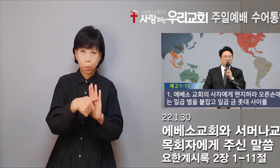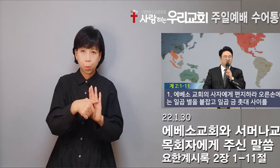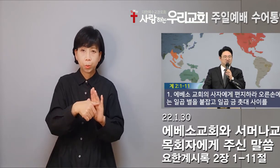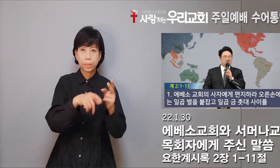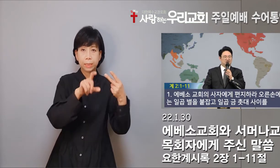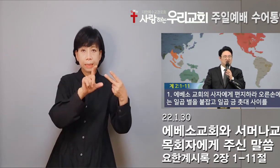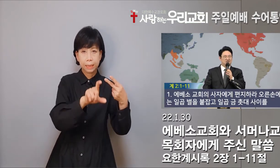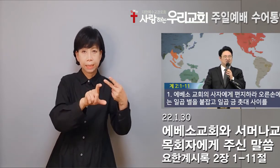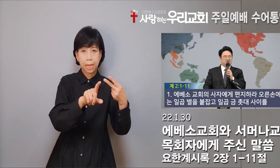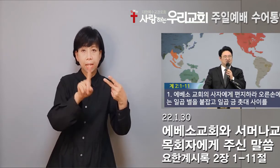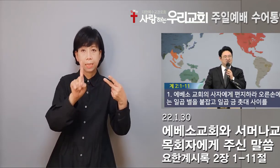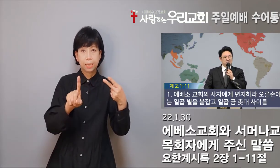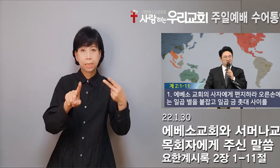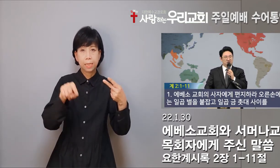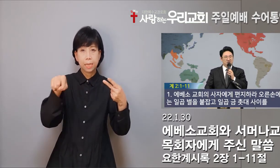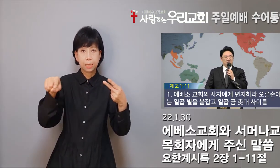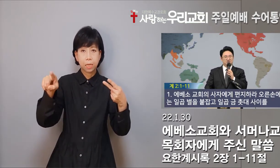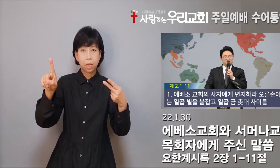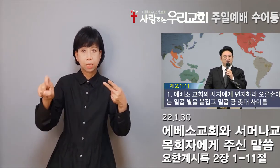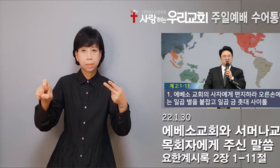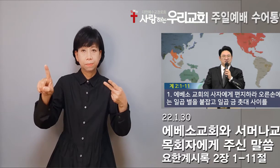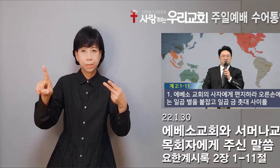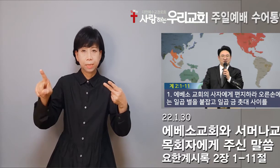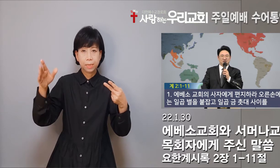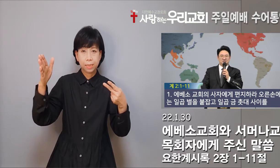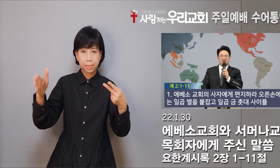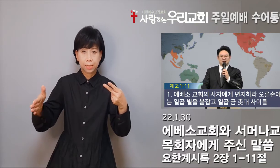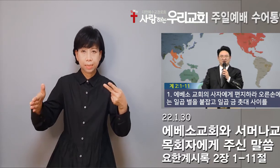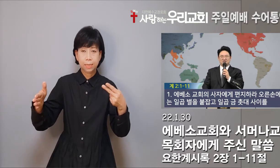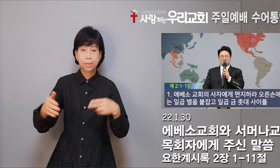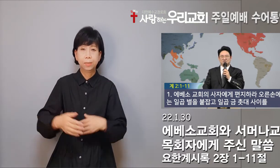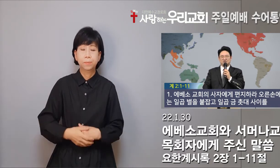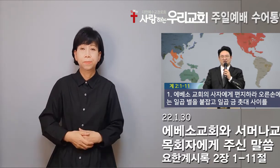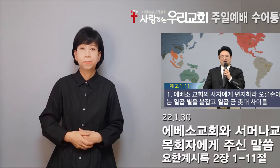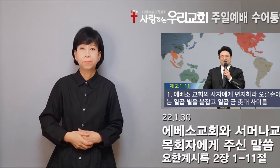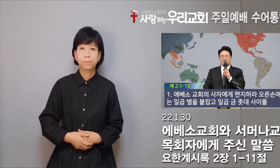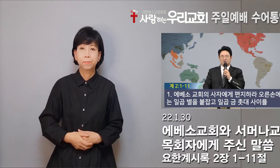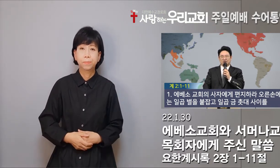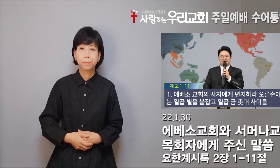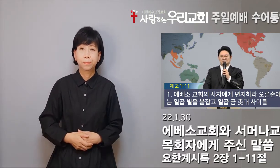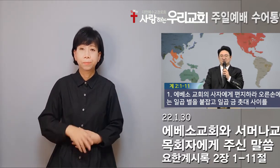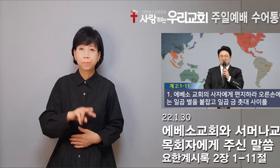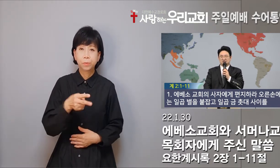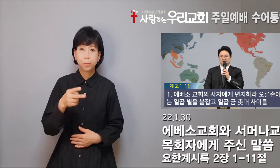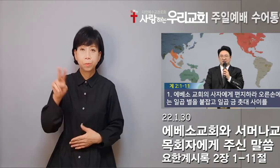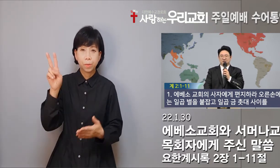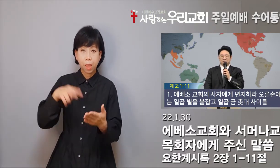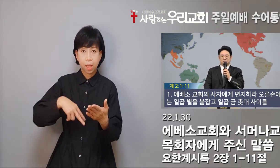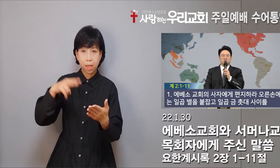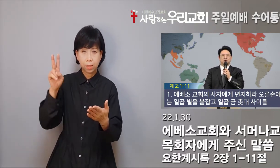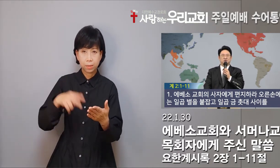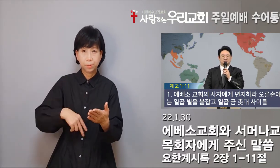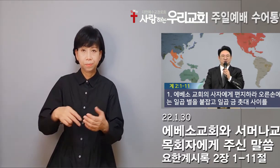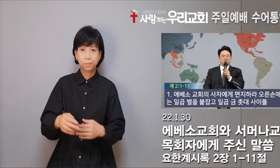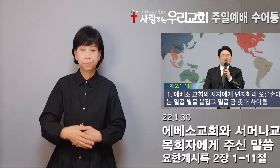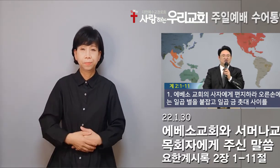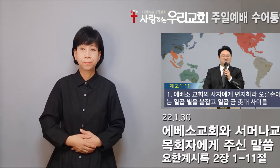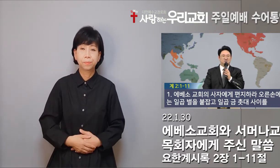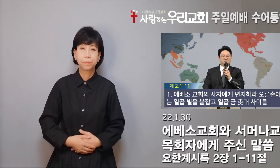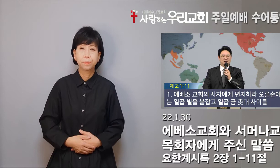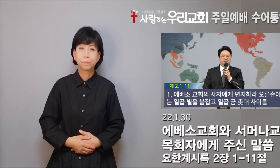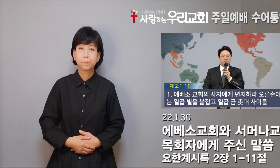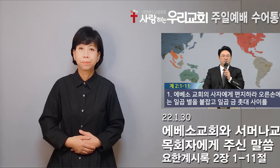요한계시록 2장 1절에서 11절까지의 말씀입니다. 우리 한 절씩